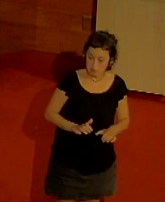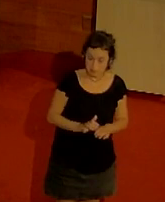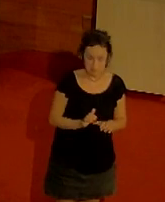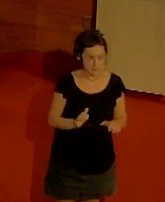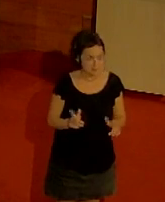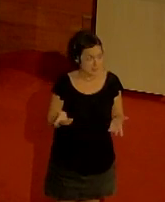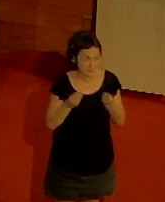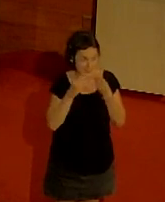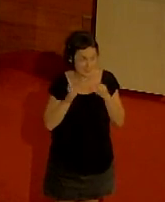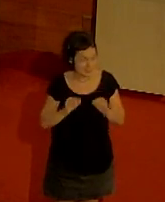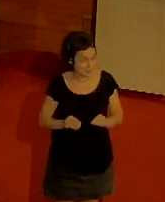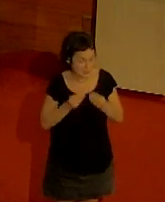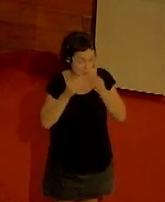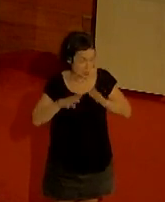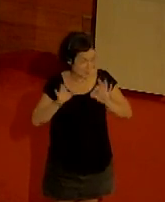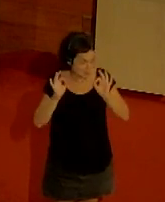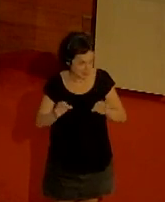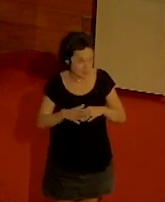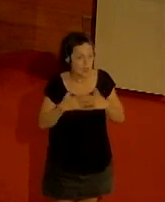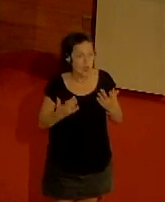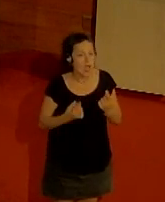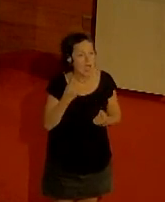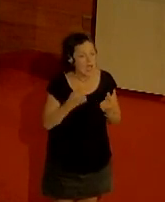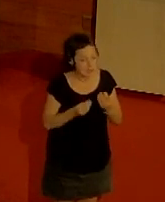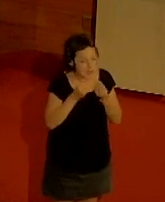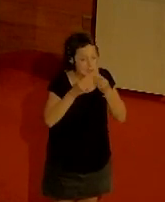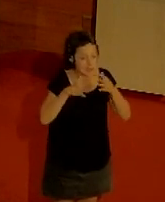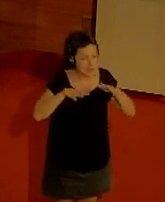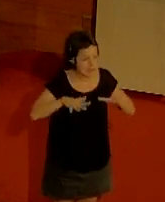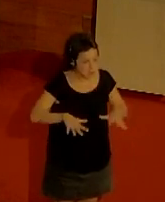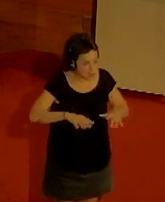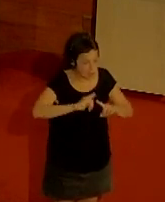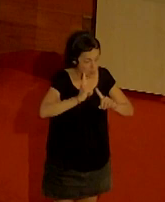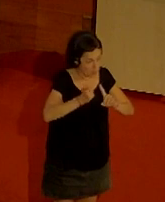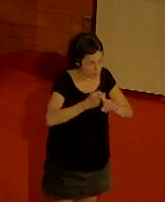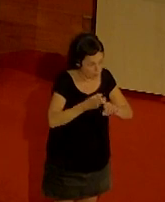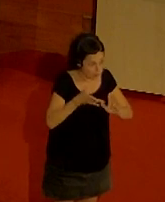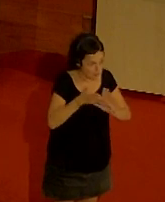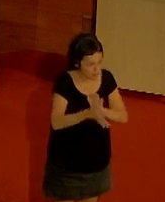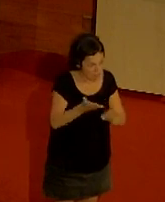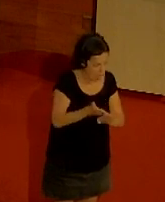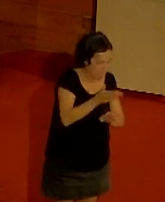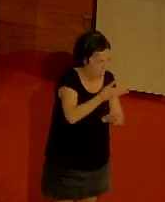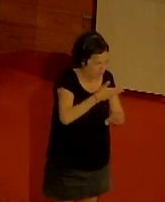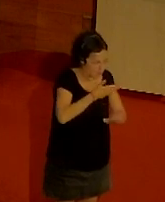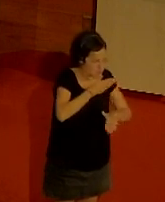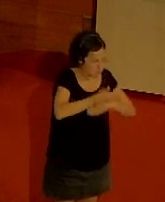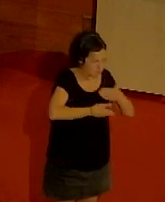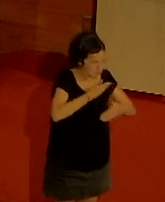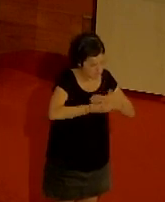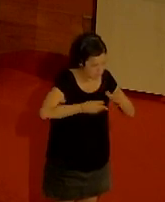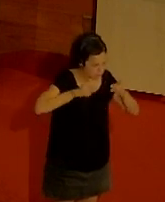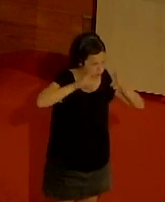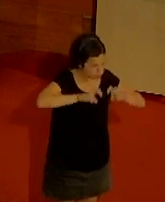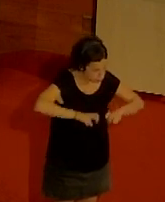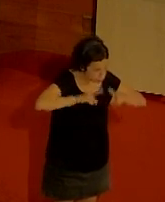es la historia, ¿no? Bueno, pues para llegar a la historia, muchas veces antes has tenido que pasar por un proceso que... ¿Qué pasa? Que no tenemos el tiempo para hacerlo.